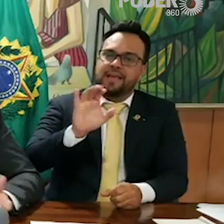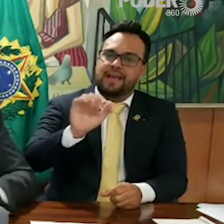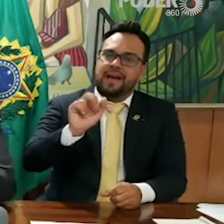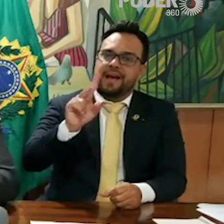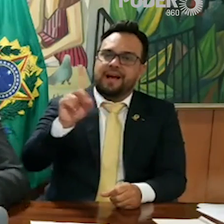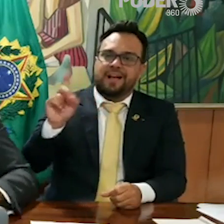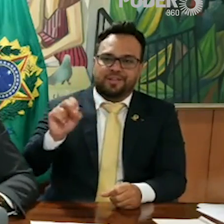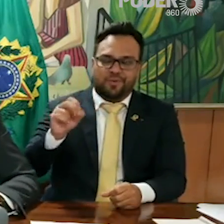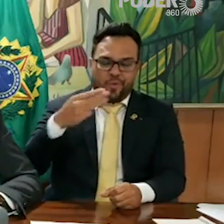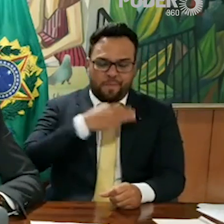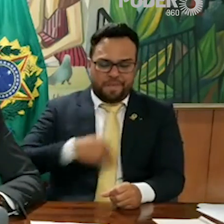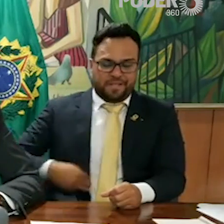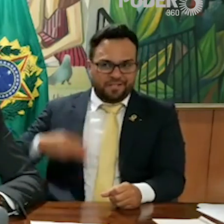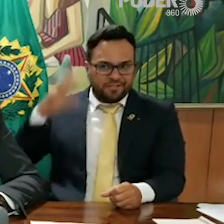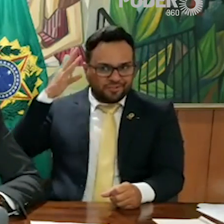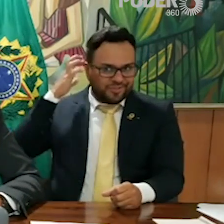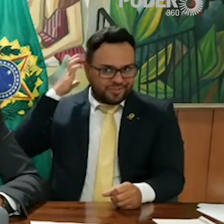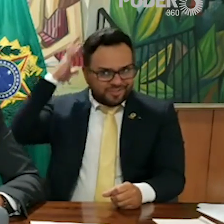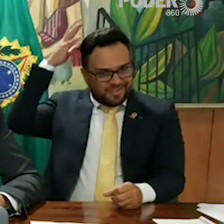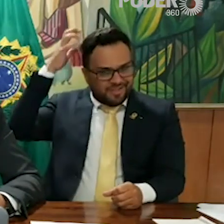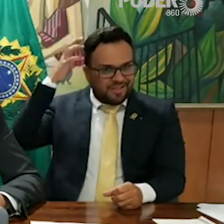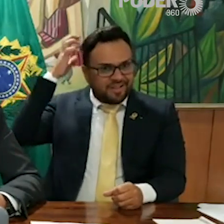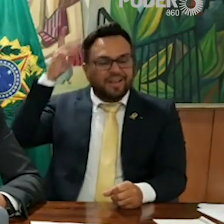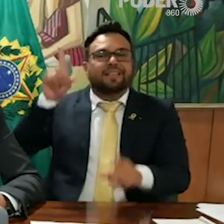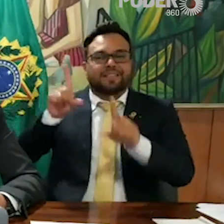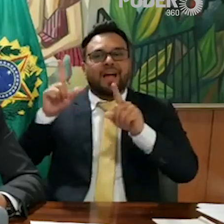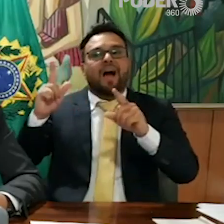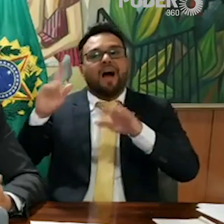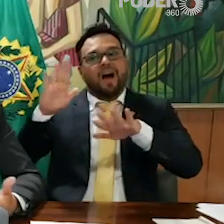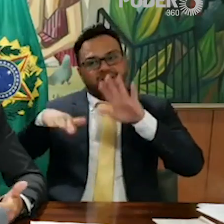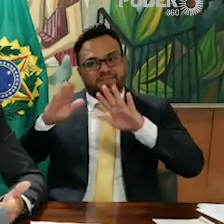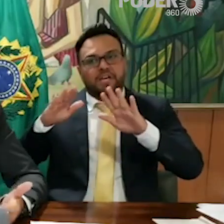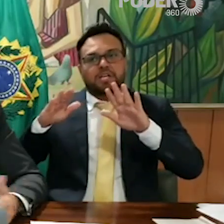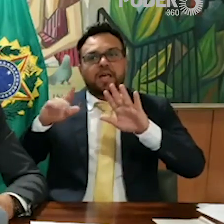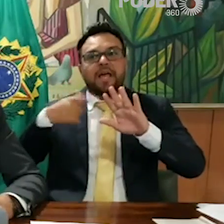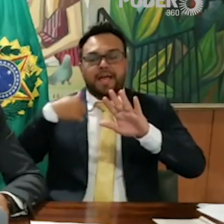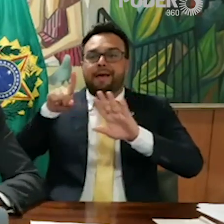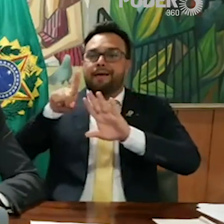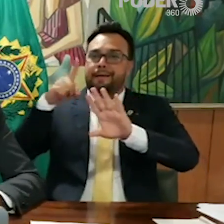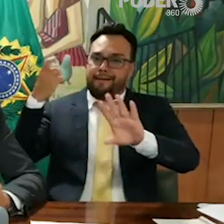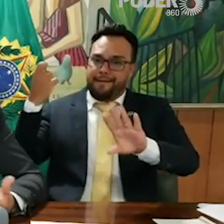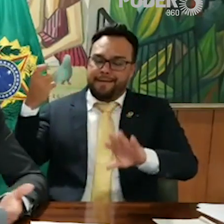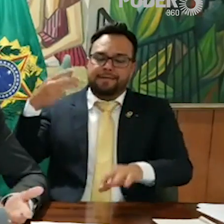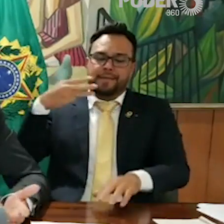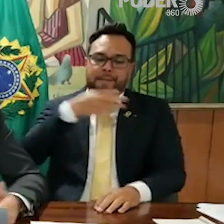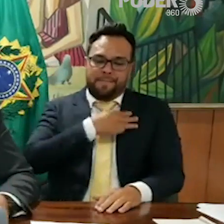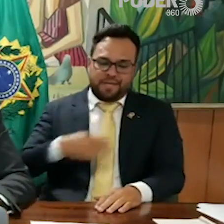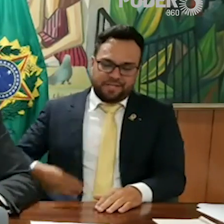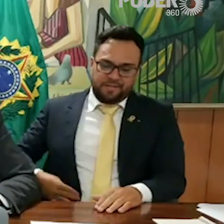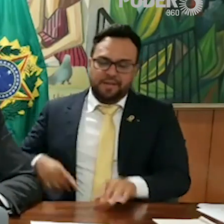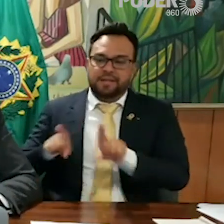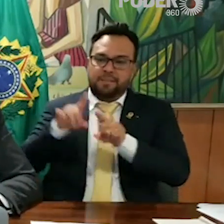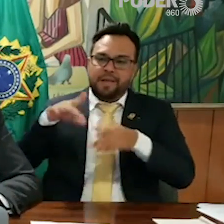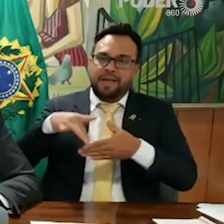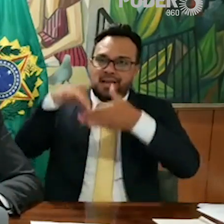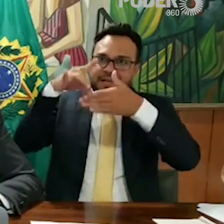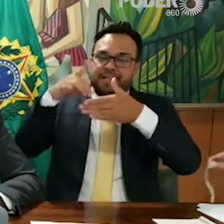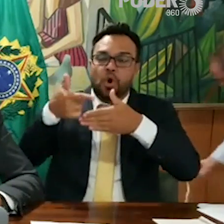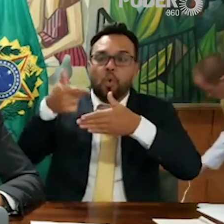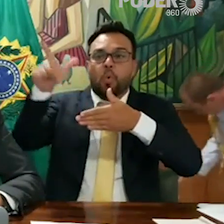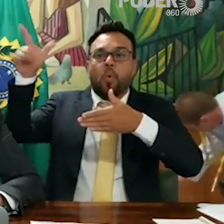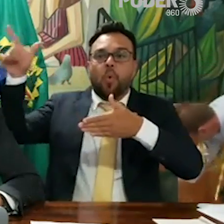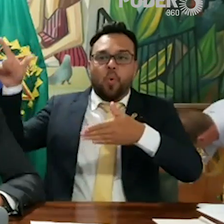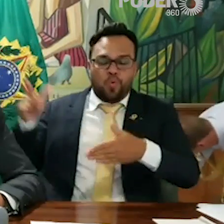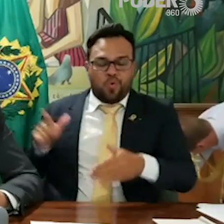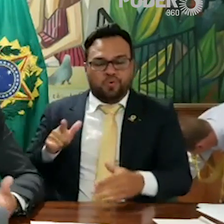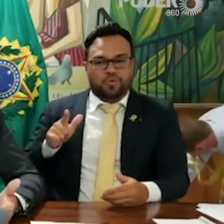eu converso com ele reservadamente. Tá? Ele já foi ministro, já foi líder de outros governos. Ele